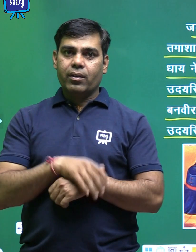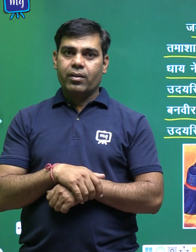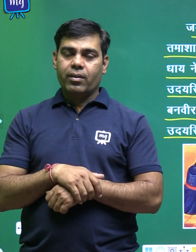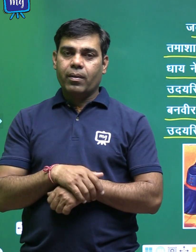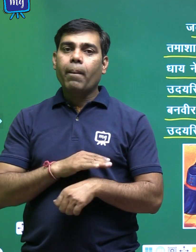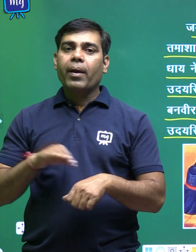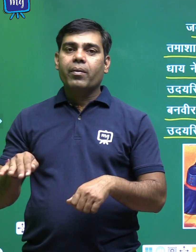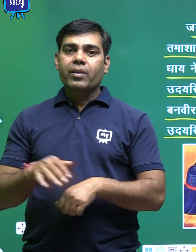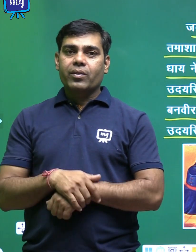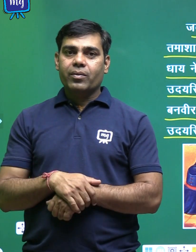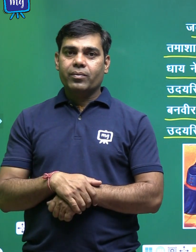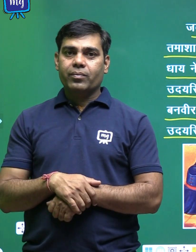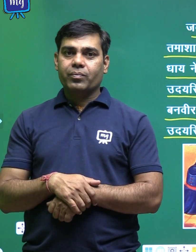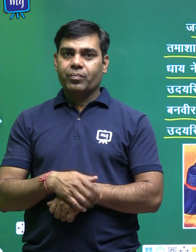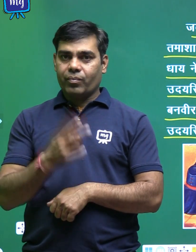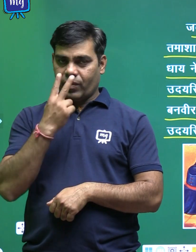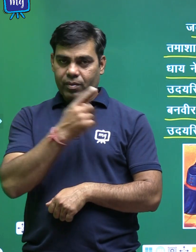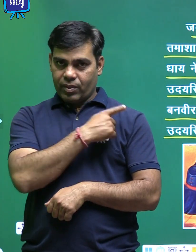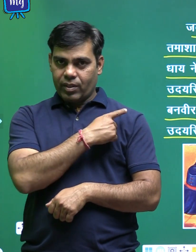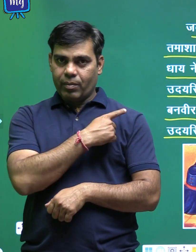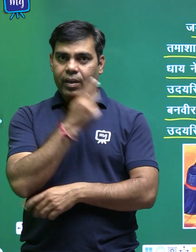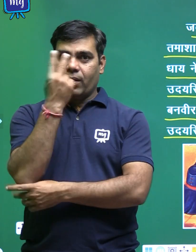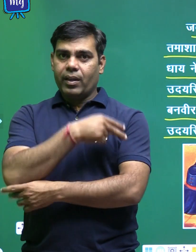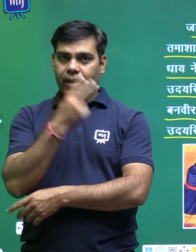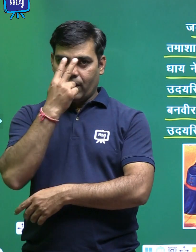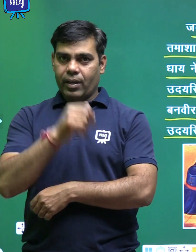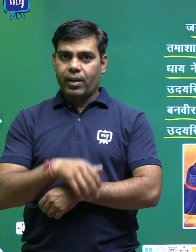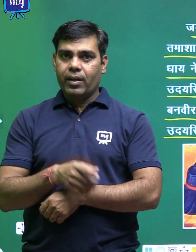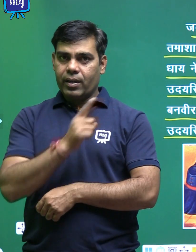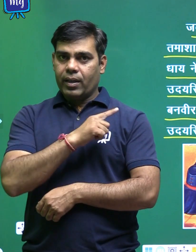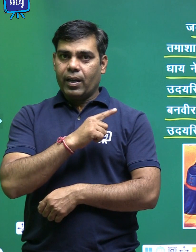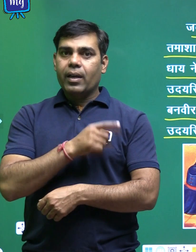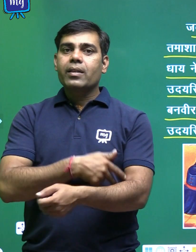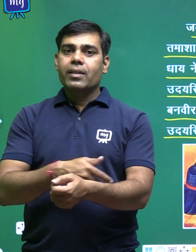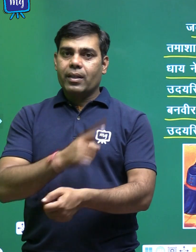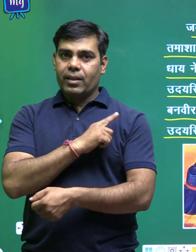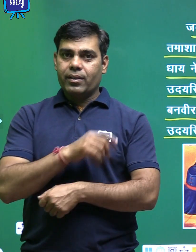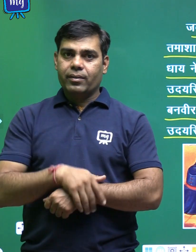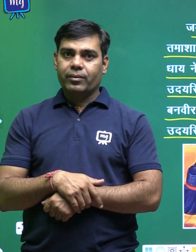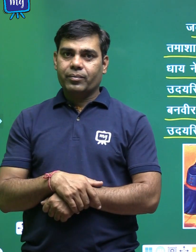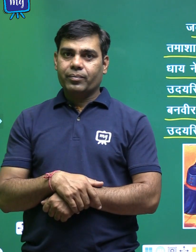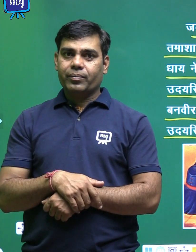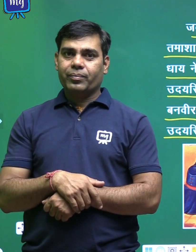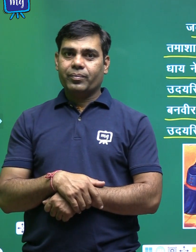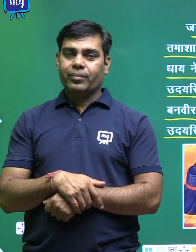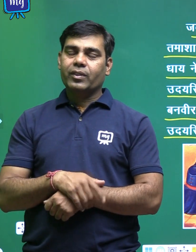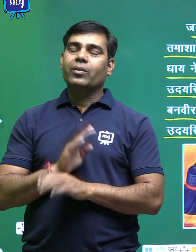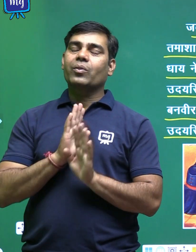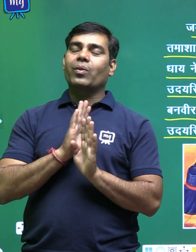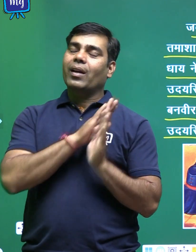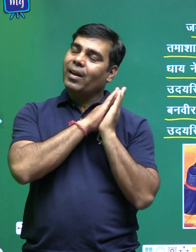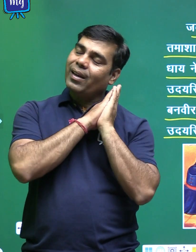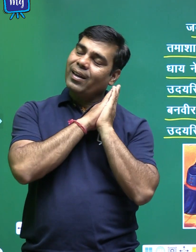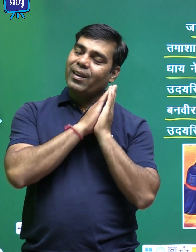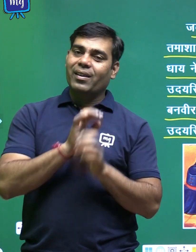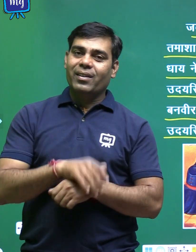प्यारे बच्चों, आप इस चित्र में देख रहे हैं कि यह चंदन सो रहा है